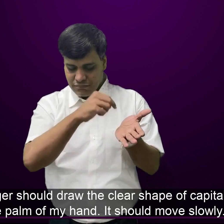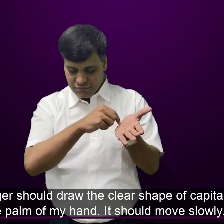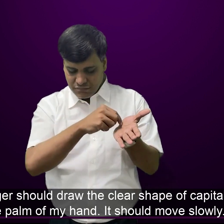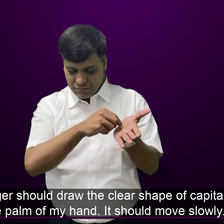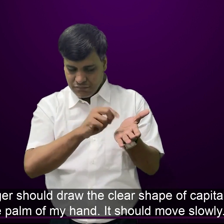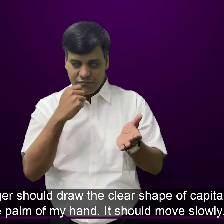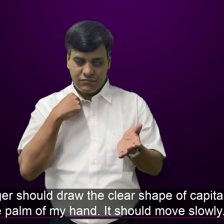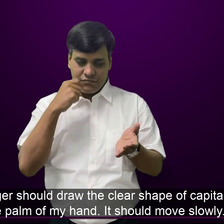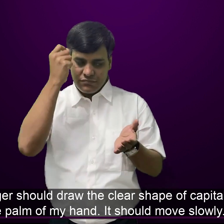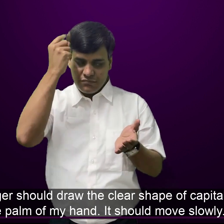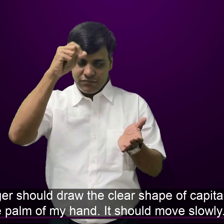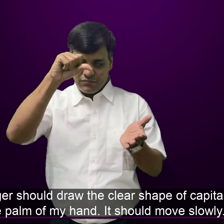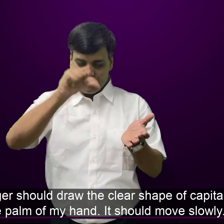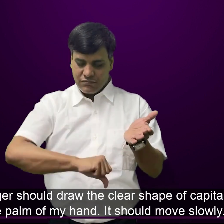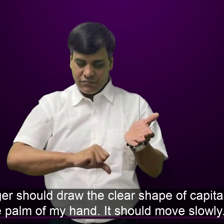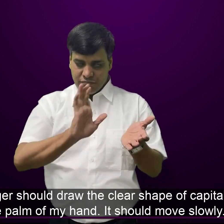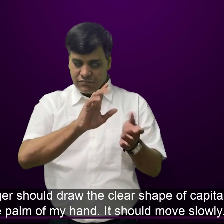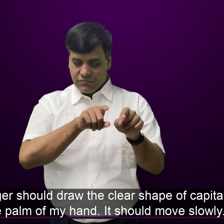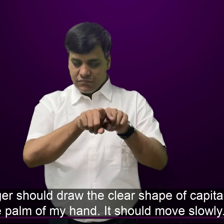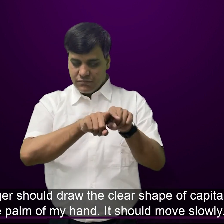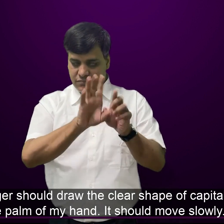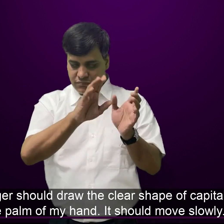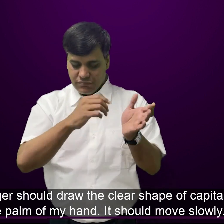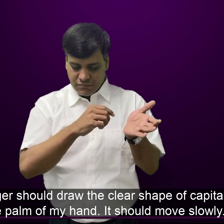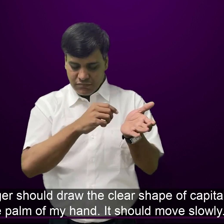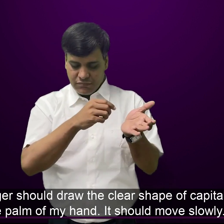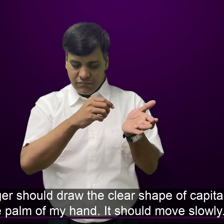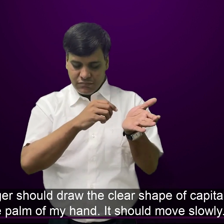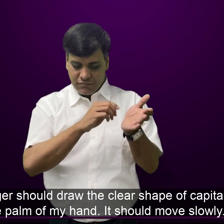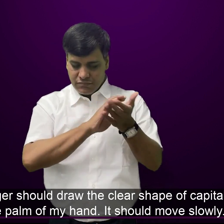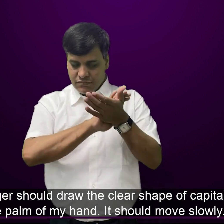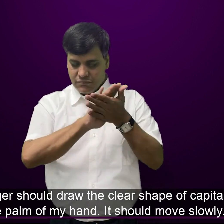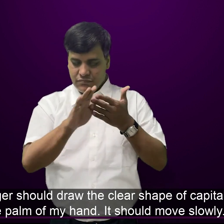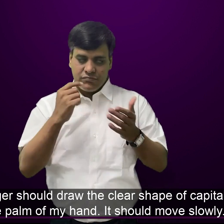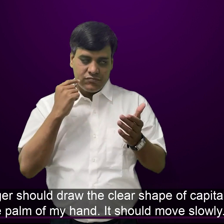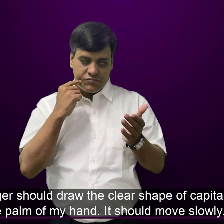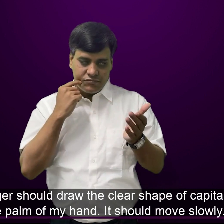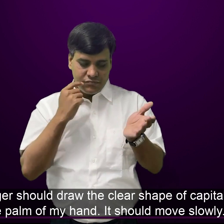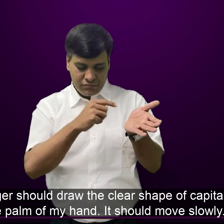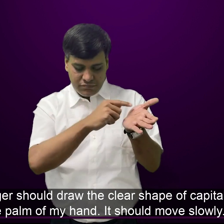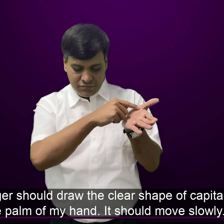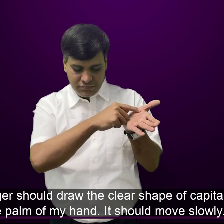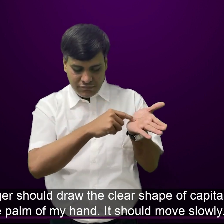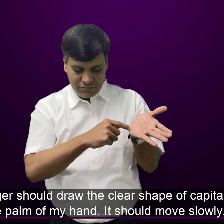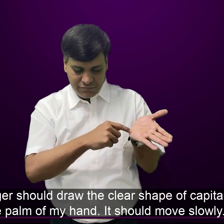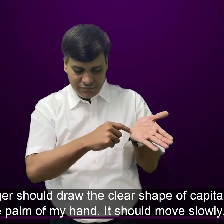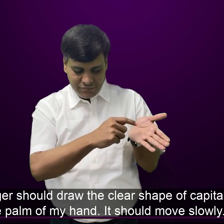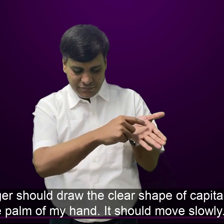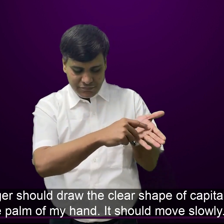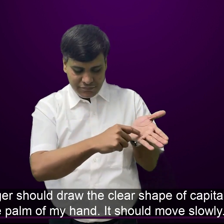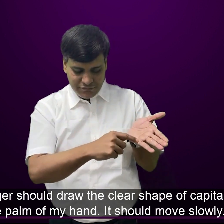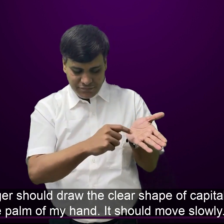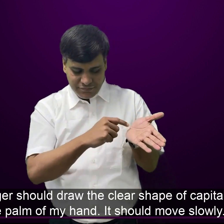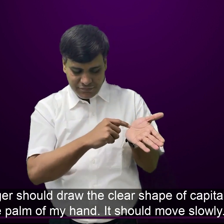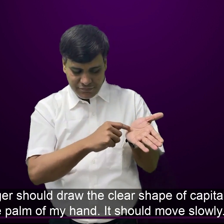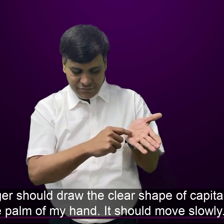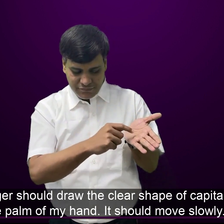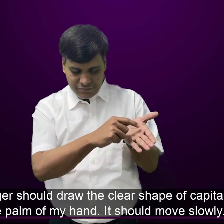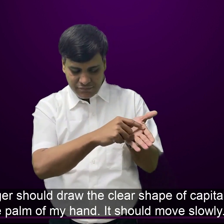दृष्टिबाधित बधिर व्यक्ति को कुछ लिखकर बताते हैं और उनकी हथेली पर लिखते हैं, तो आपको बड़े बड़े शब्दों